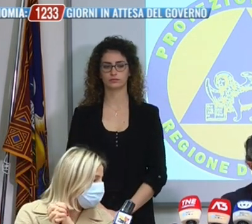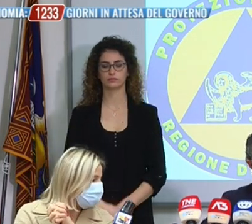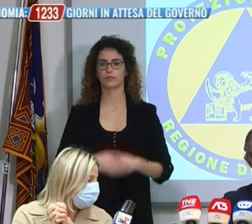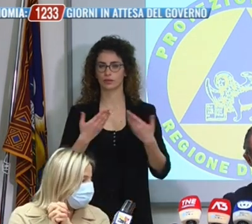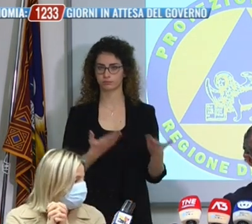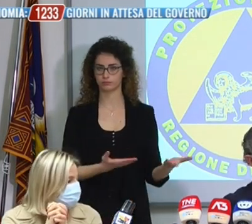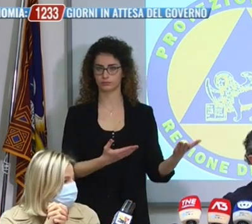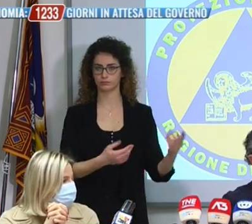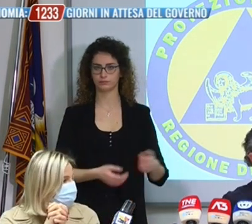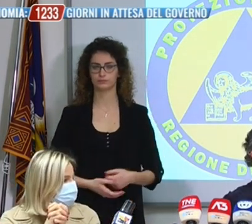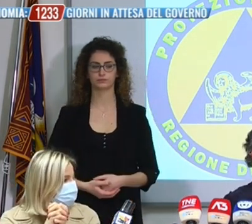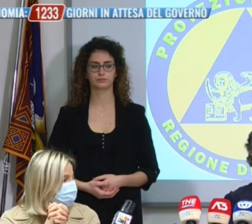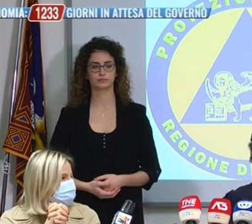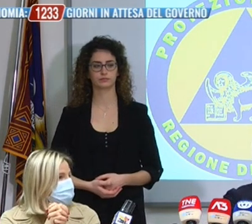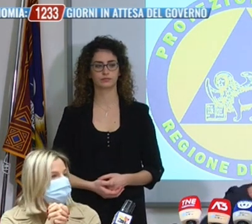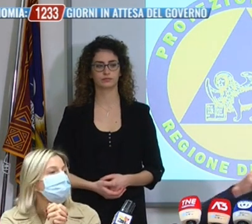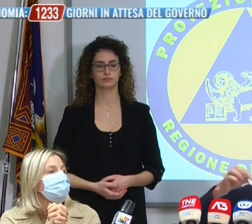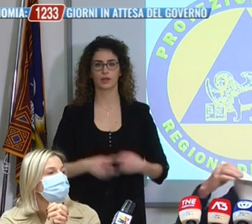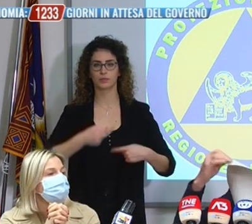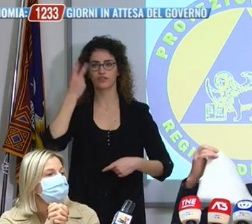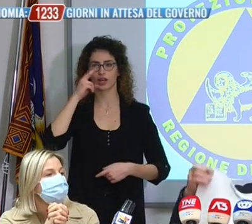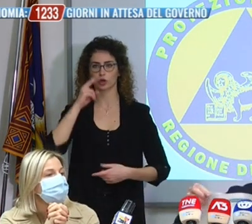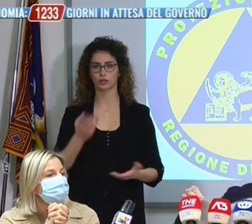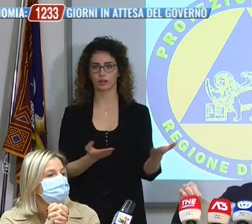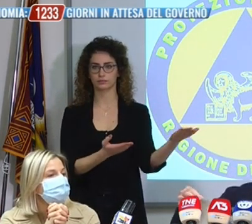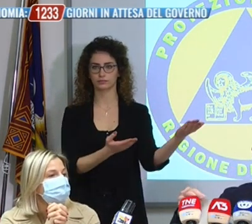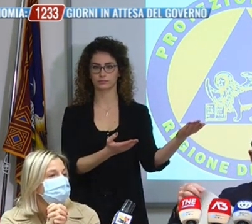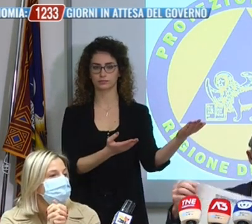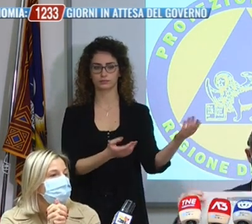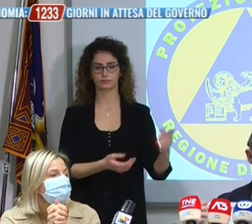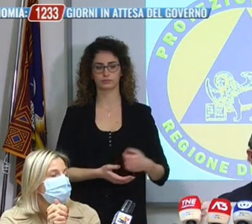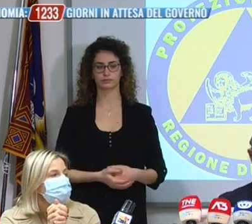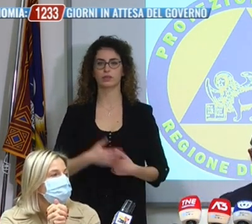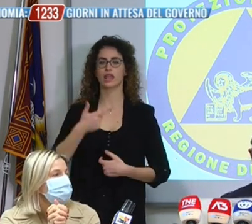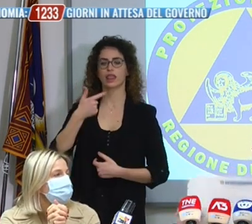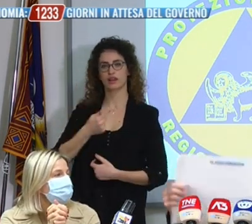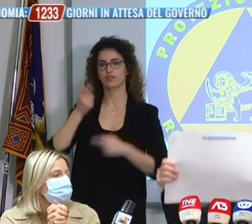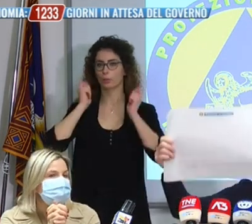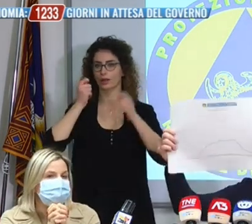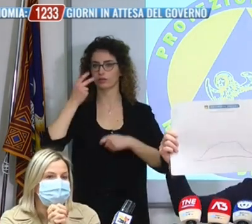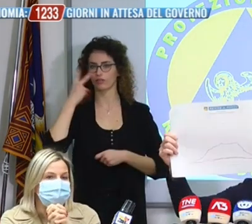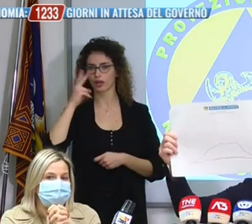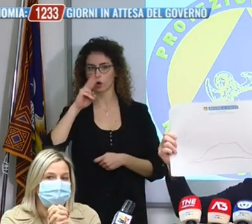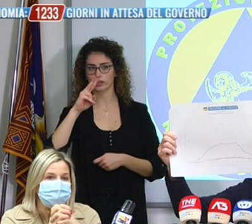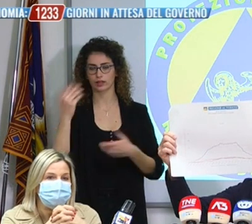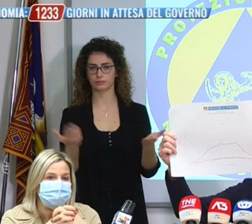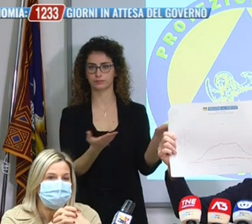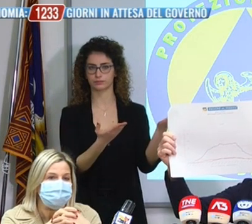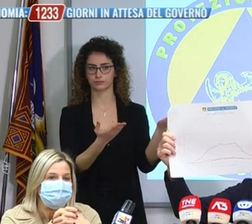eccolo qua, eccolo qua, questa è Verona, quindi Treviso, Padova e Verona